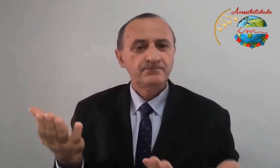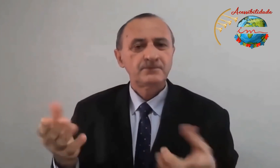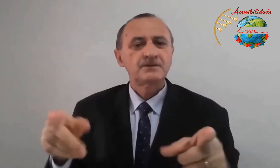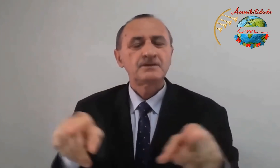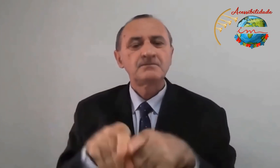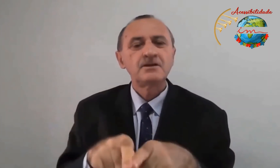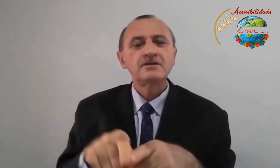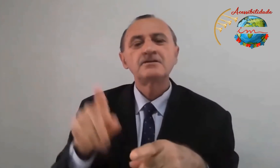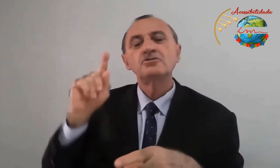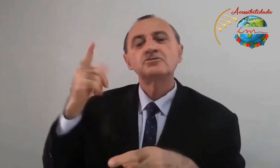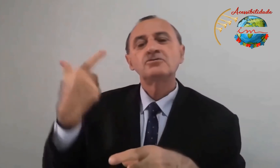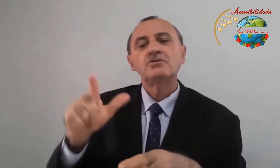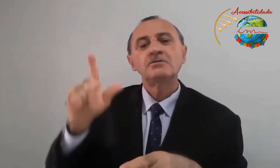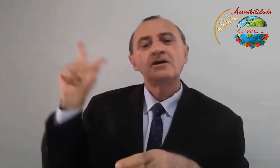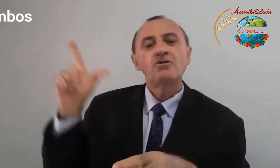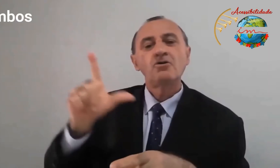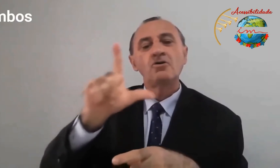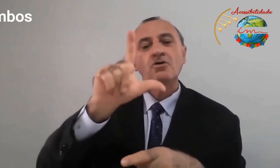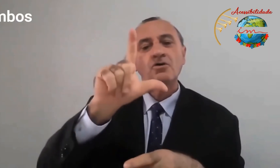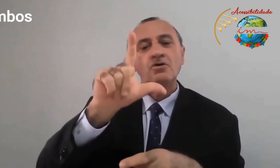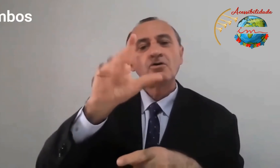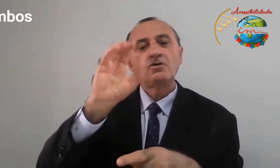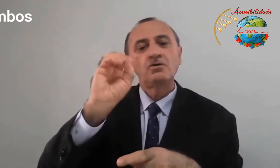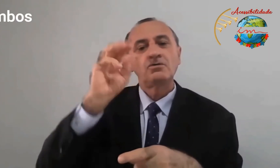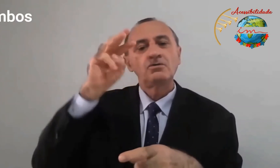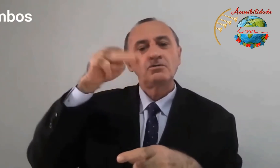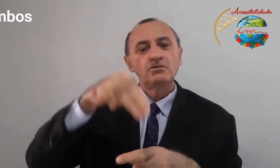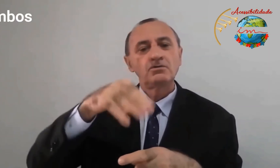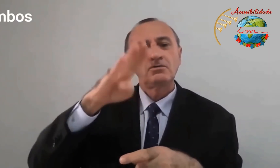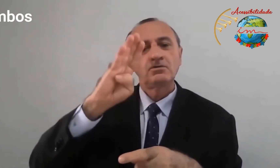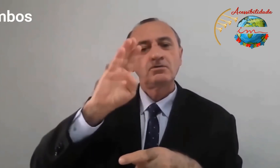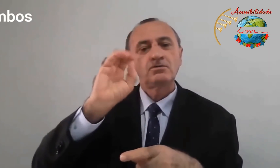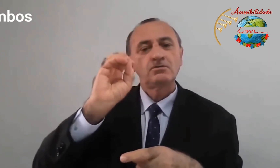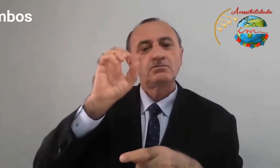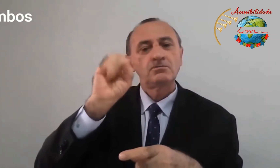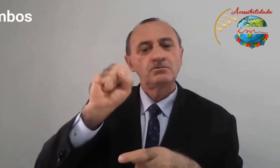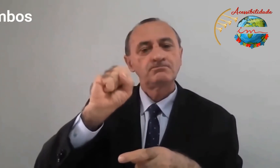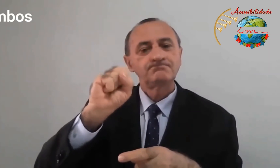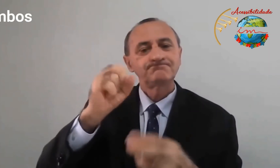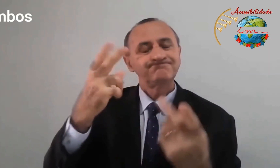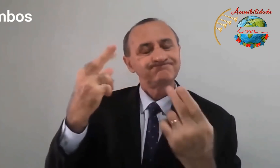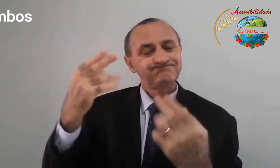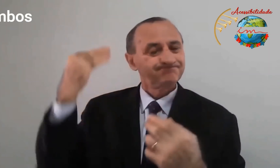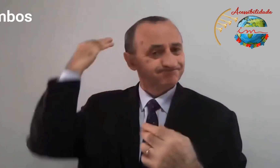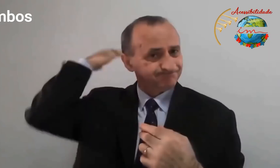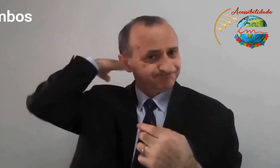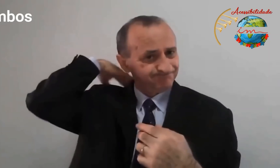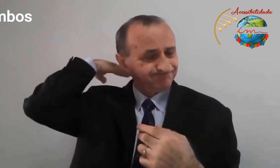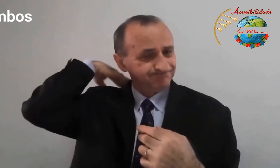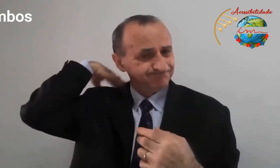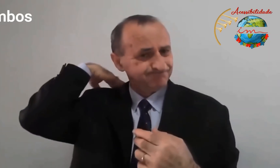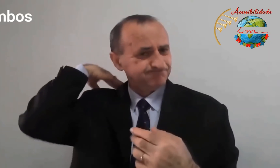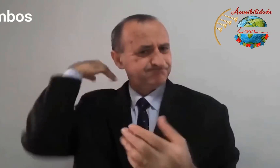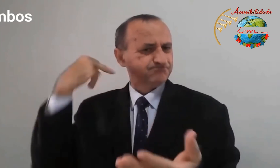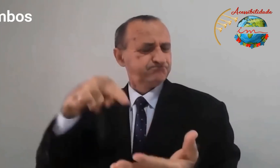nossos lombos, e isso significa o quê? Vejam, a palavra lombos. É como se fosse a coluna, né? Você